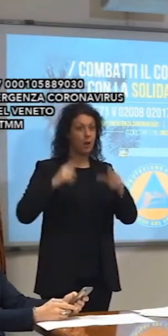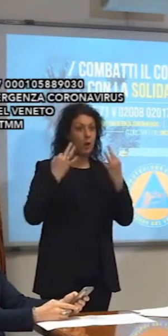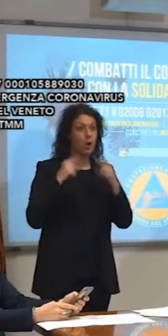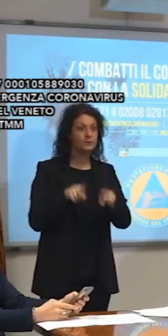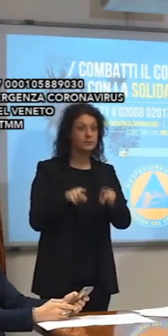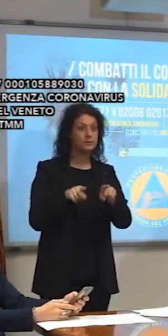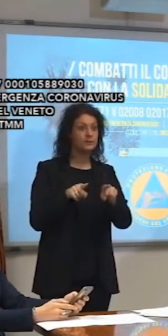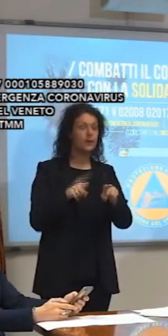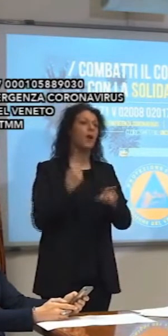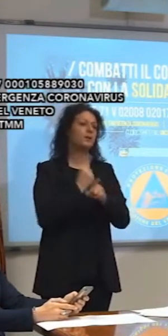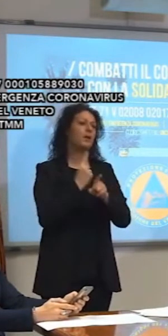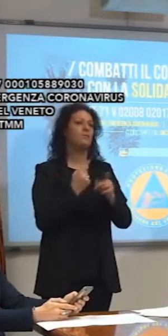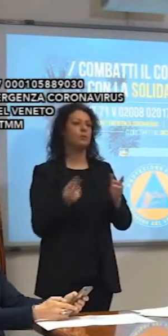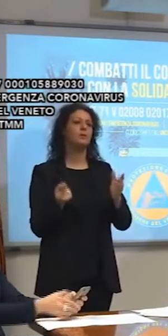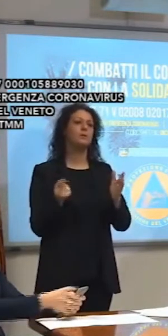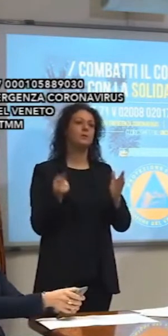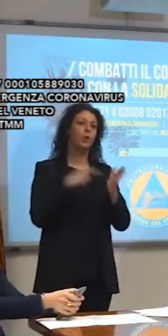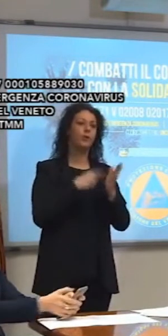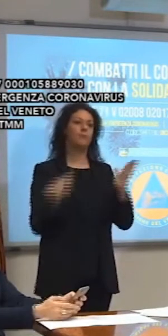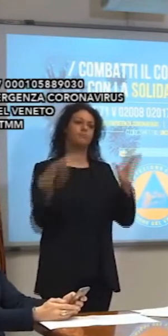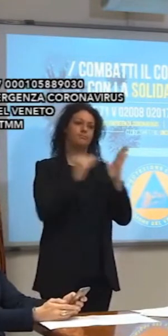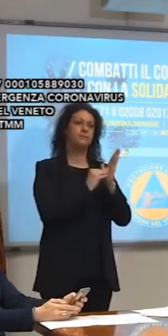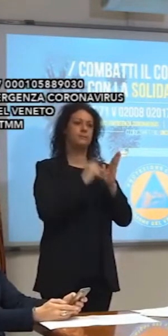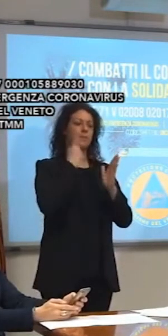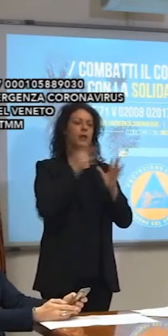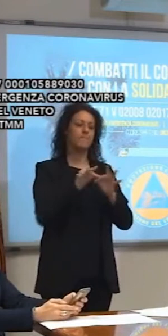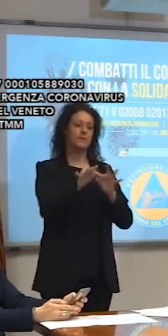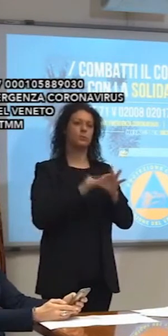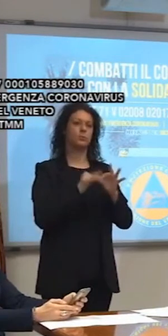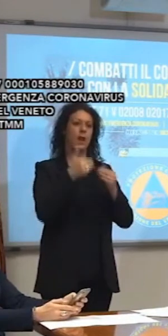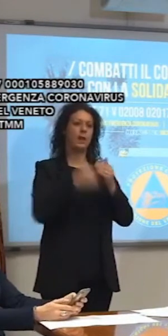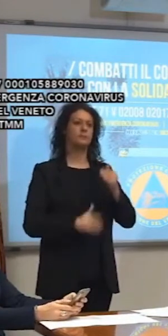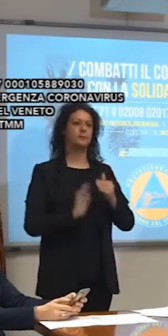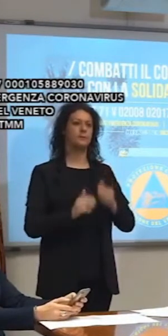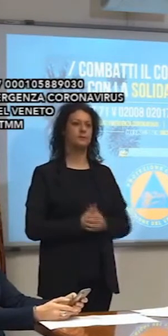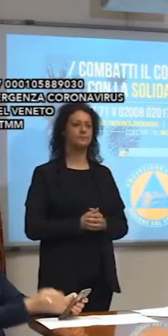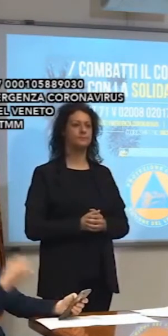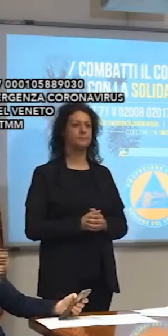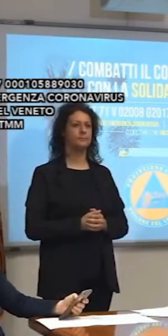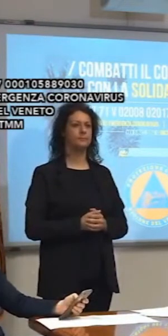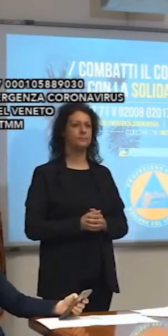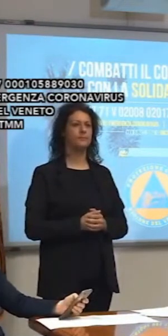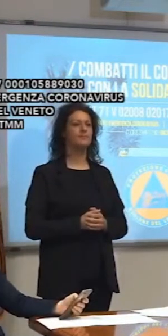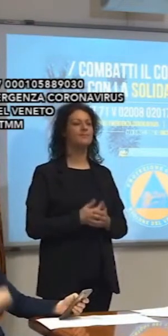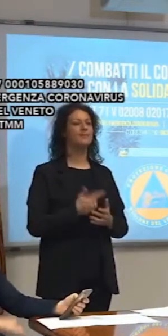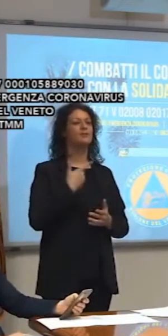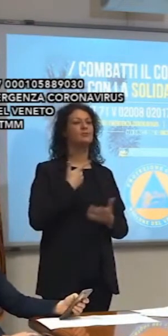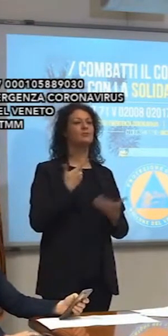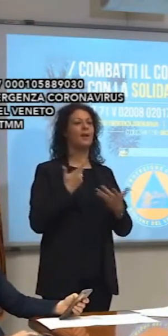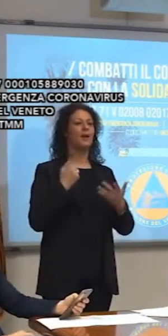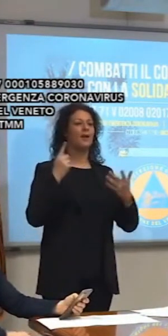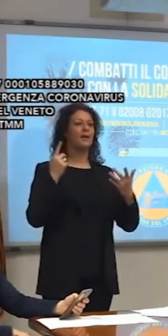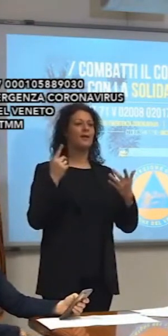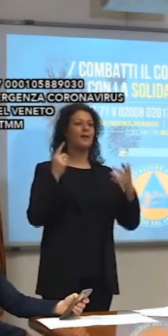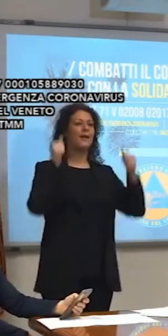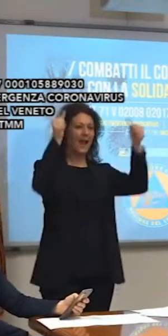distanza. Allora, non è giusto, sapete quel cartello che si leggeva spesso, no? Andavi del cazzolaio e c'era sempre scritto: